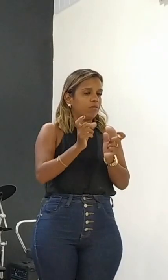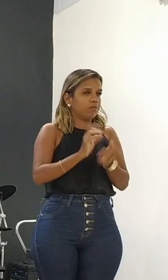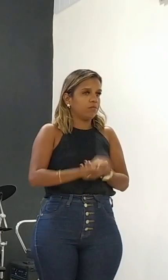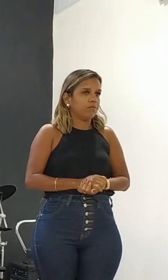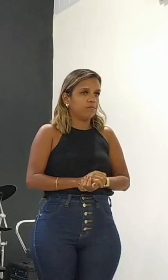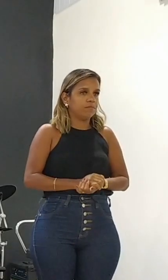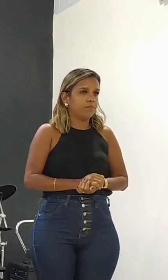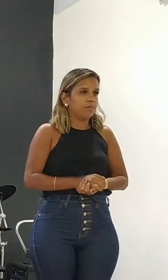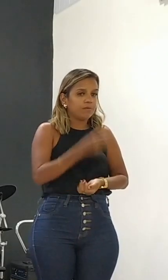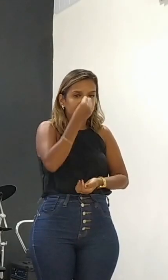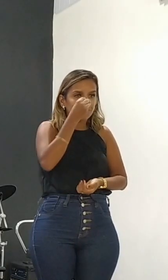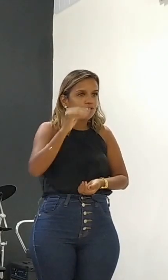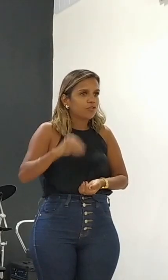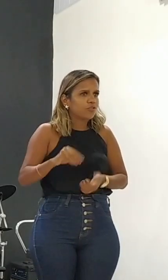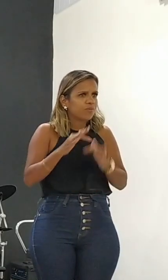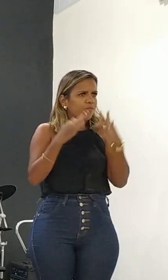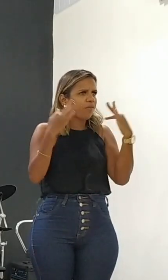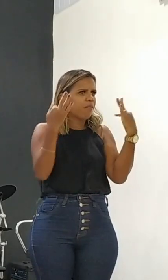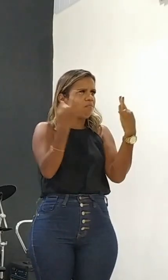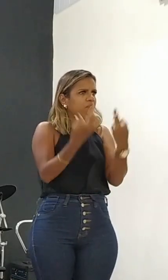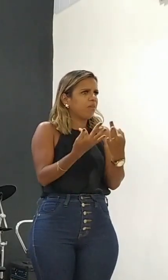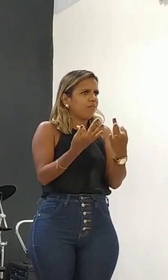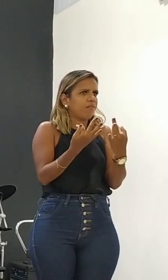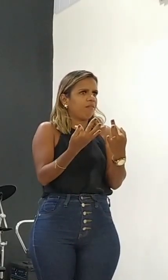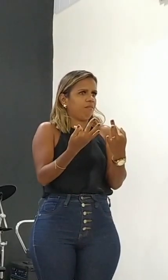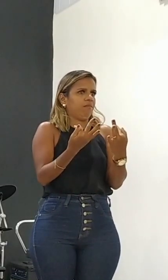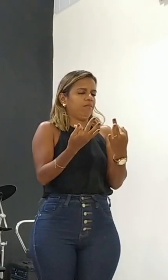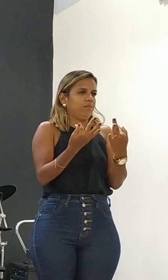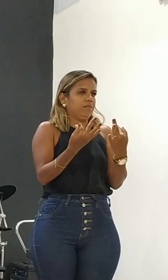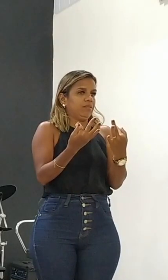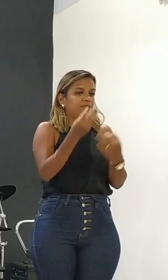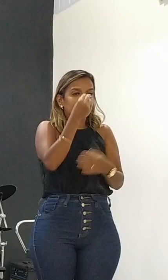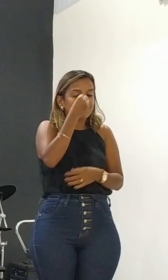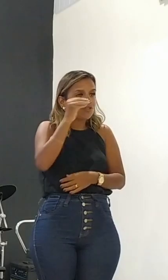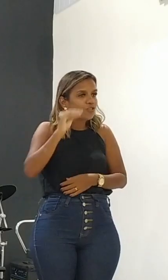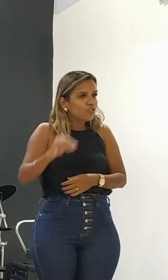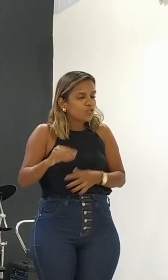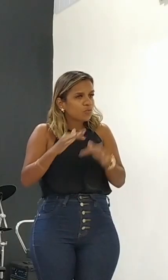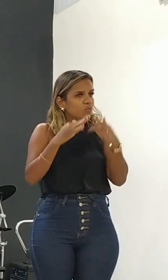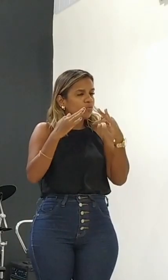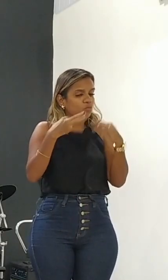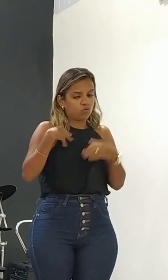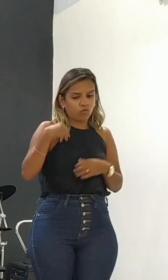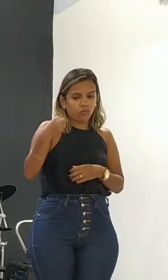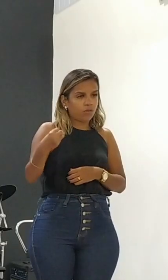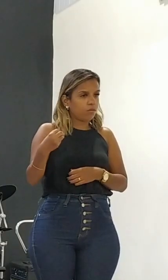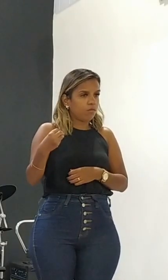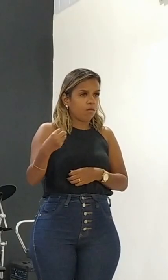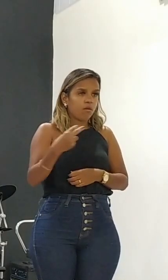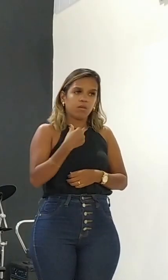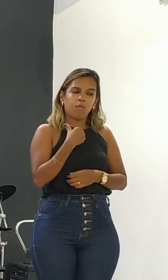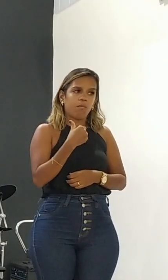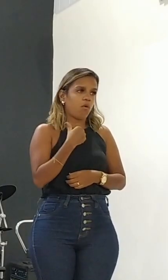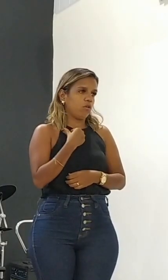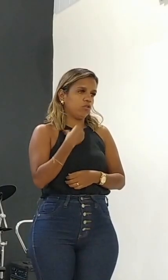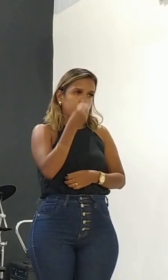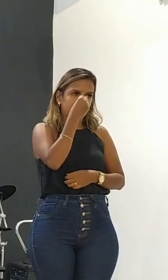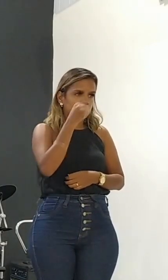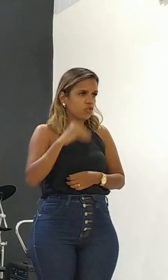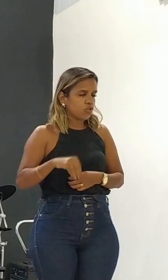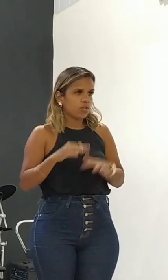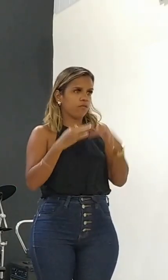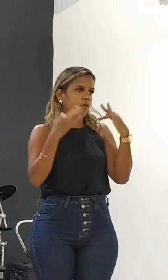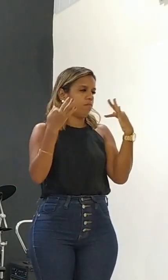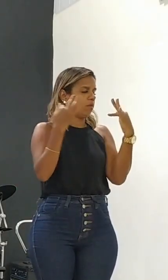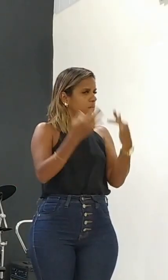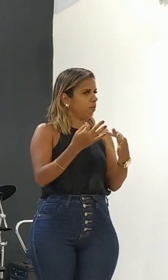família. O camarada desistiu dos filhos. Você não pode desistir dos seus filhos. Você